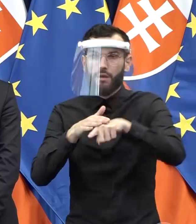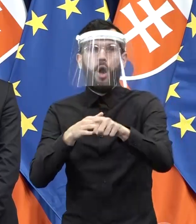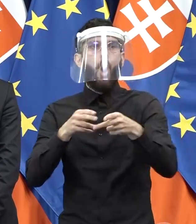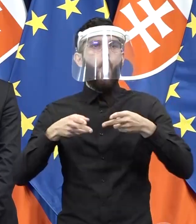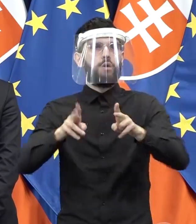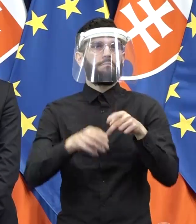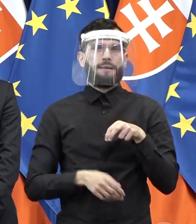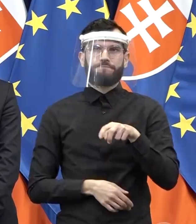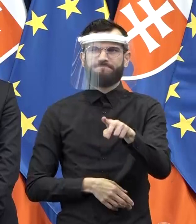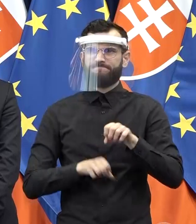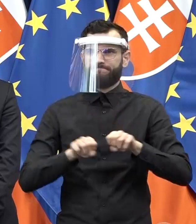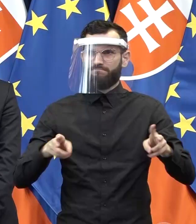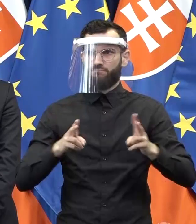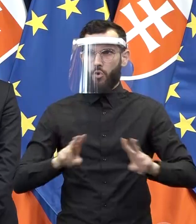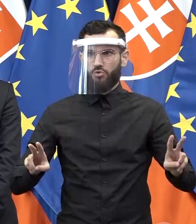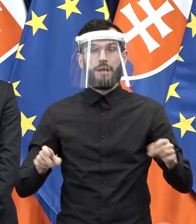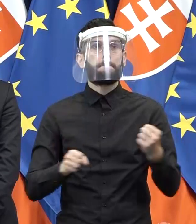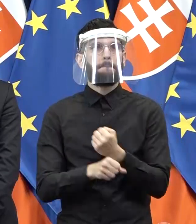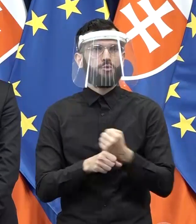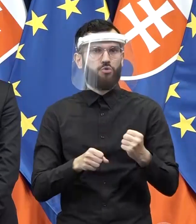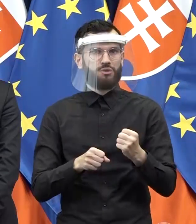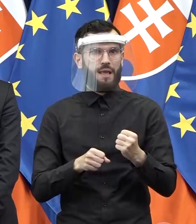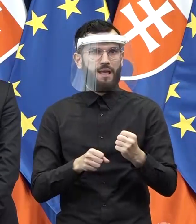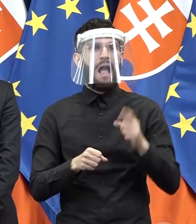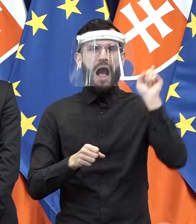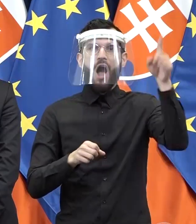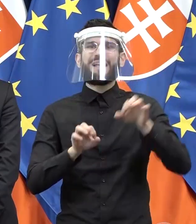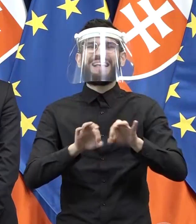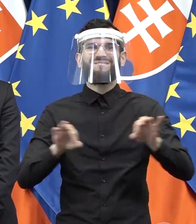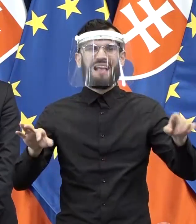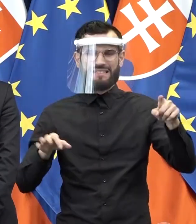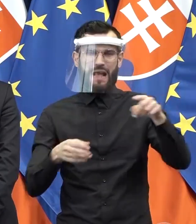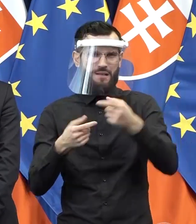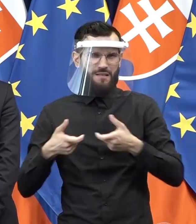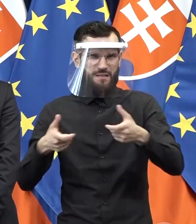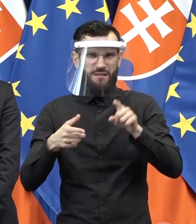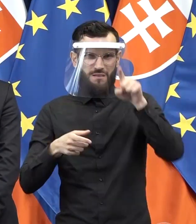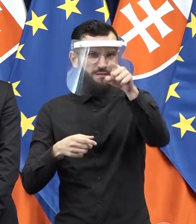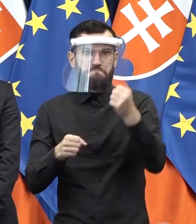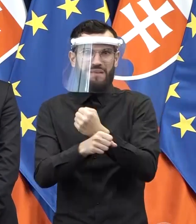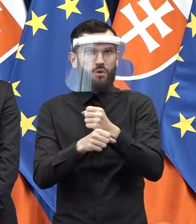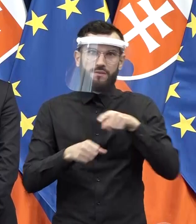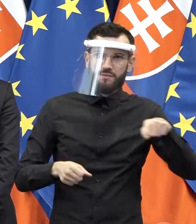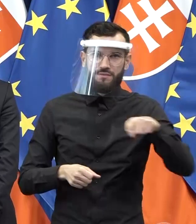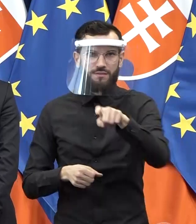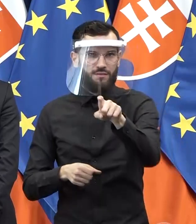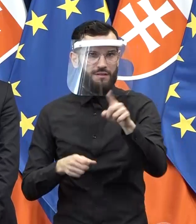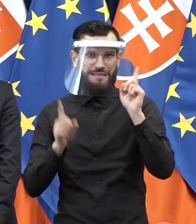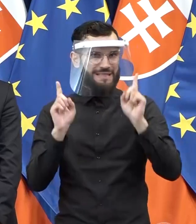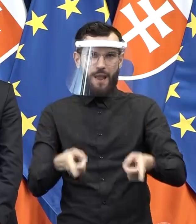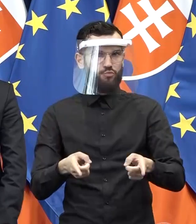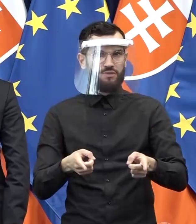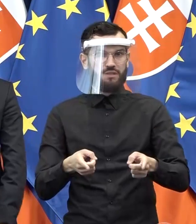chodbe, až príde niekde na to konkrétne infektologické oddelenie, myslím, že sa to nazýva, ale zostáva